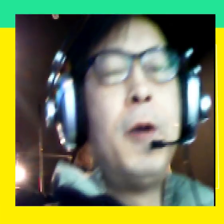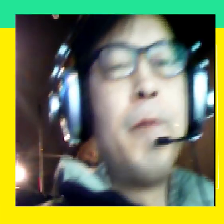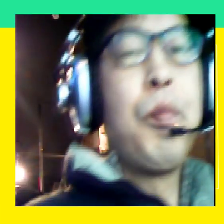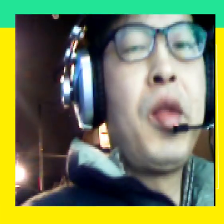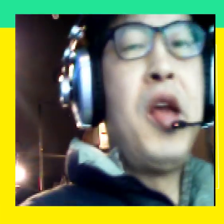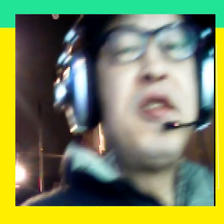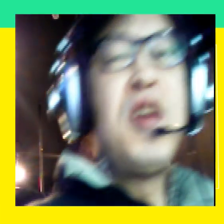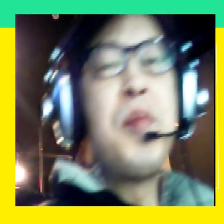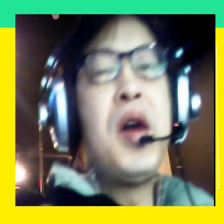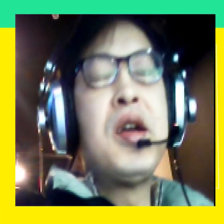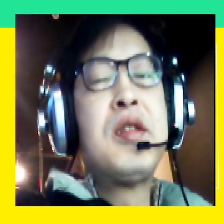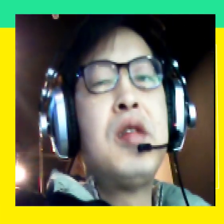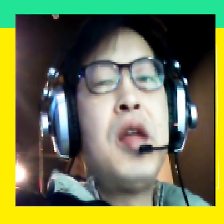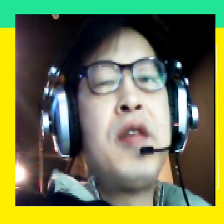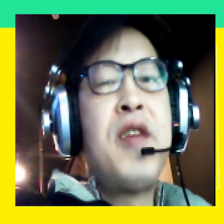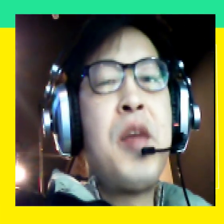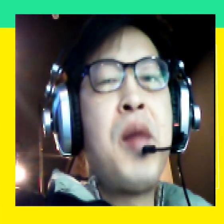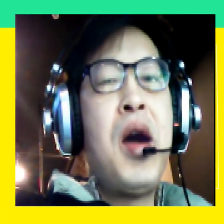소프트웨어를